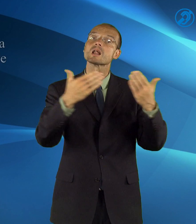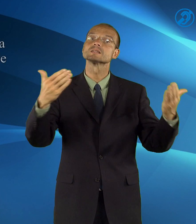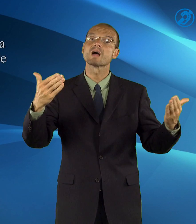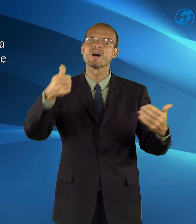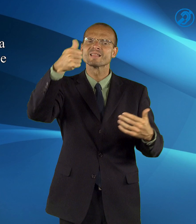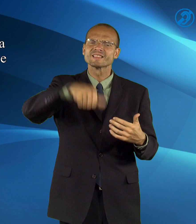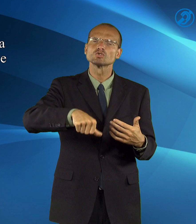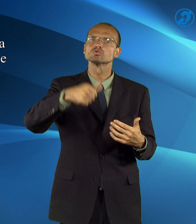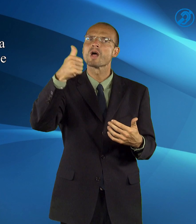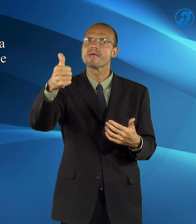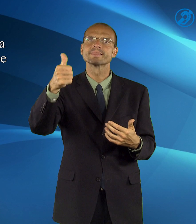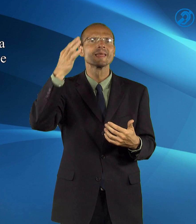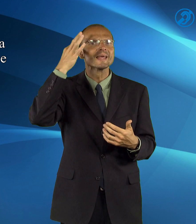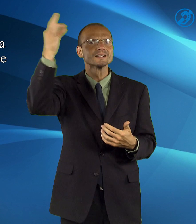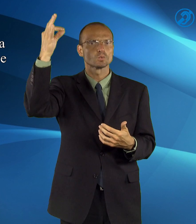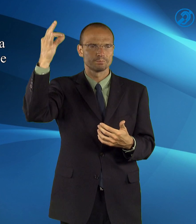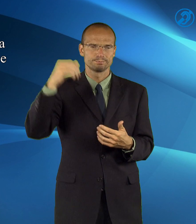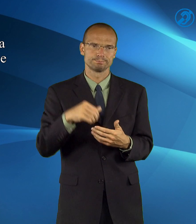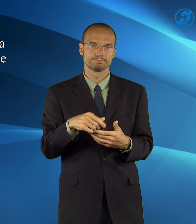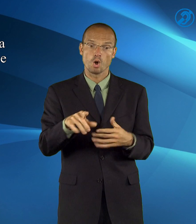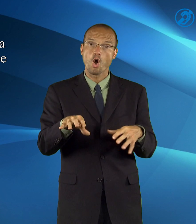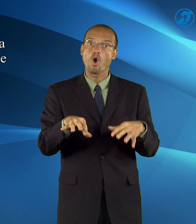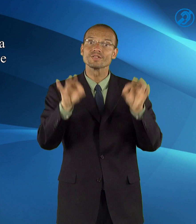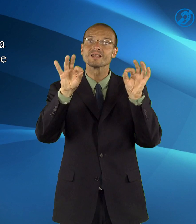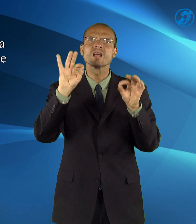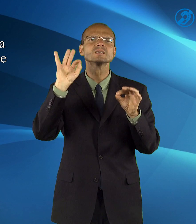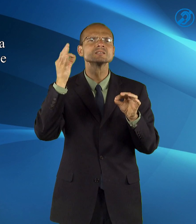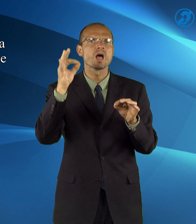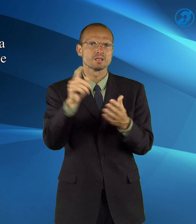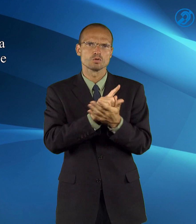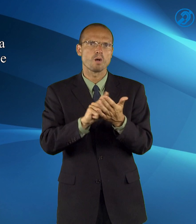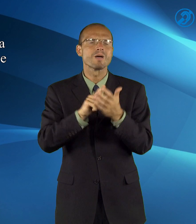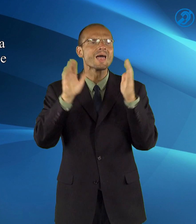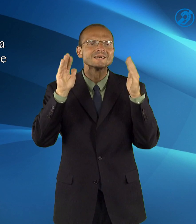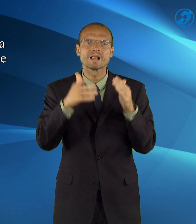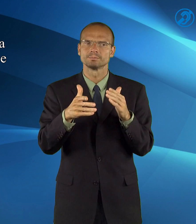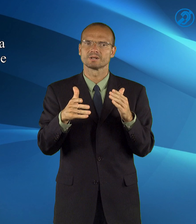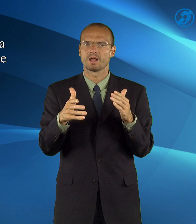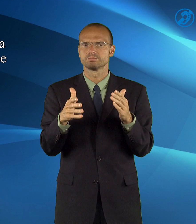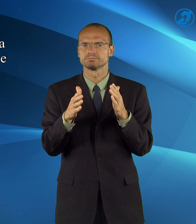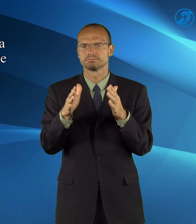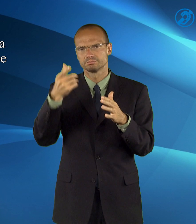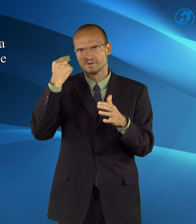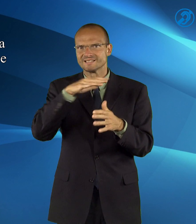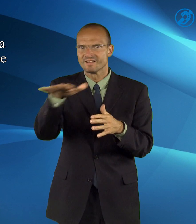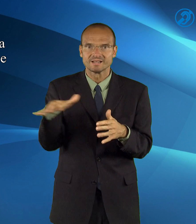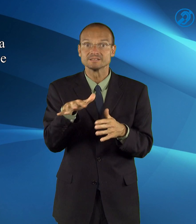Razstava 1001 izum, odkritja zlate dobe islamske civilizacije tudi v znakovnem jeziku.